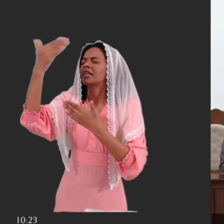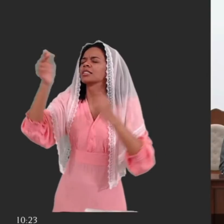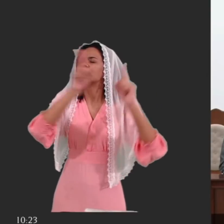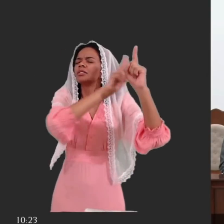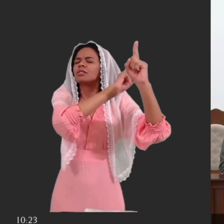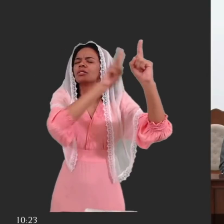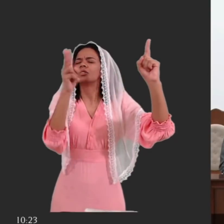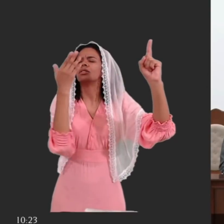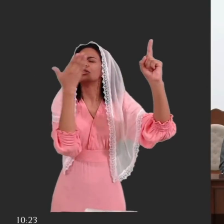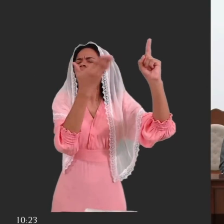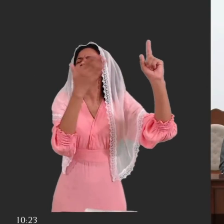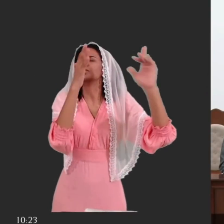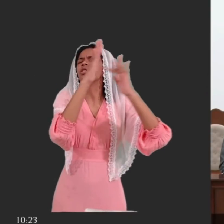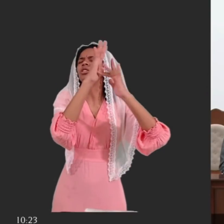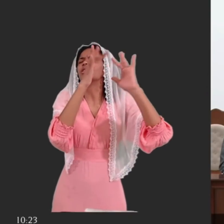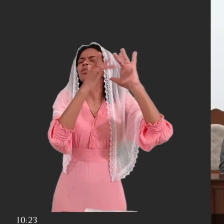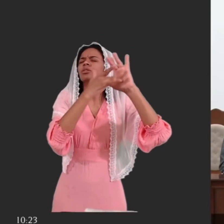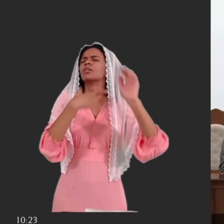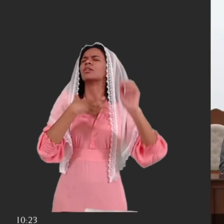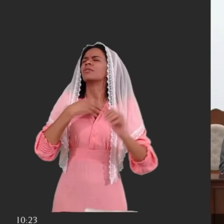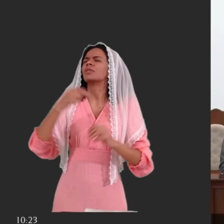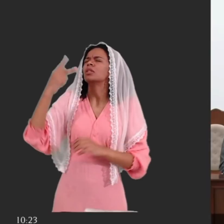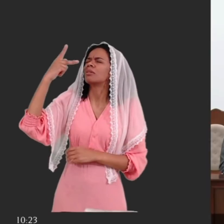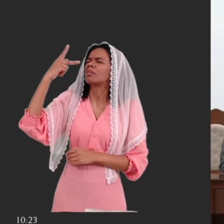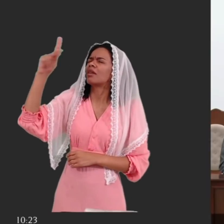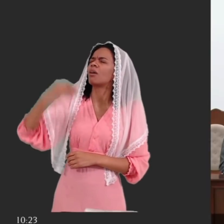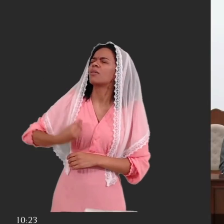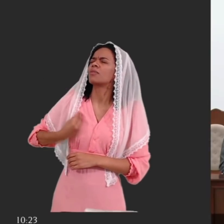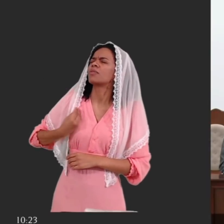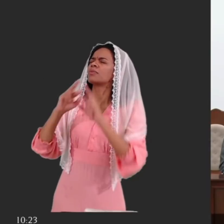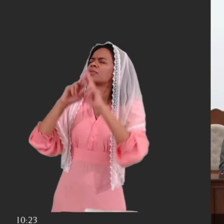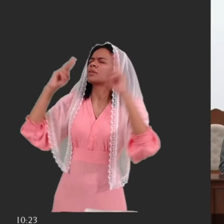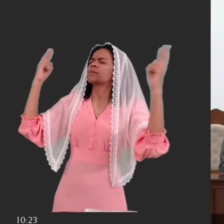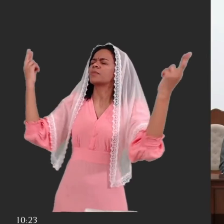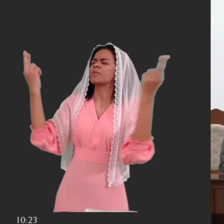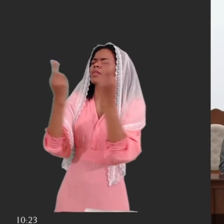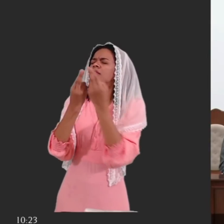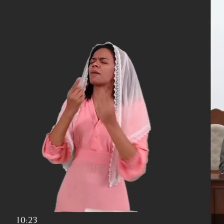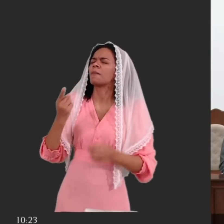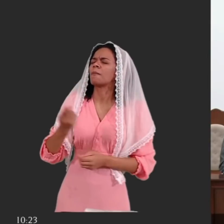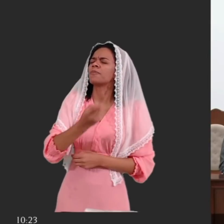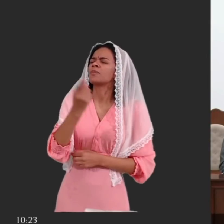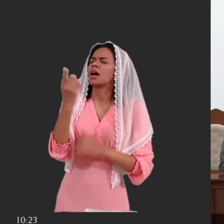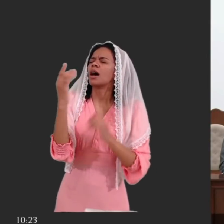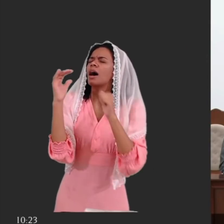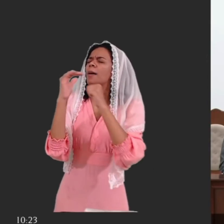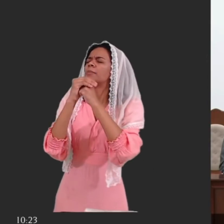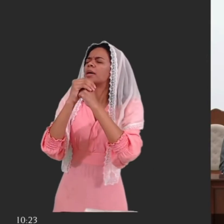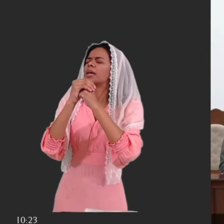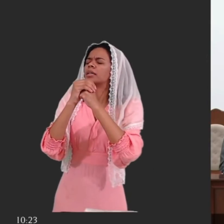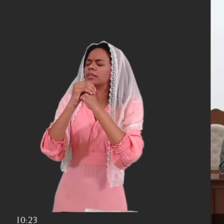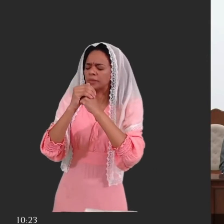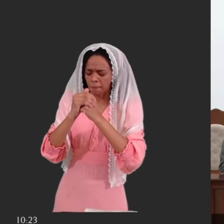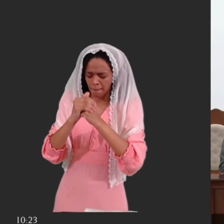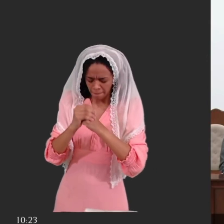de Jesus Cristo, Teu amado Filho, o qual vive e reina eternamente.